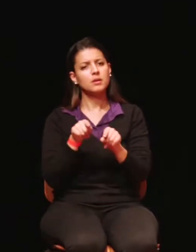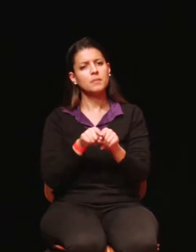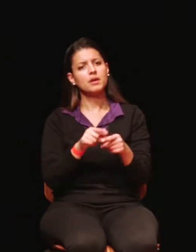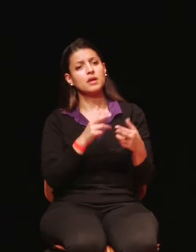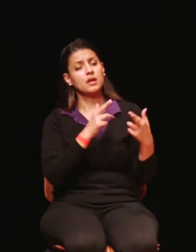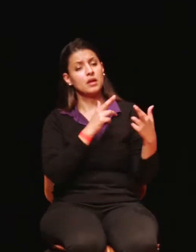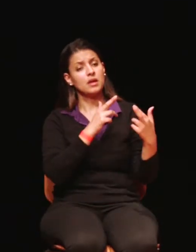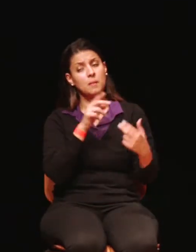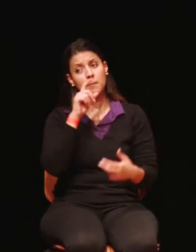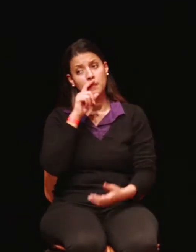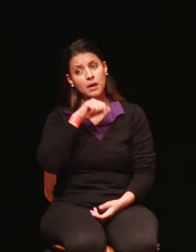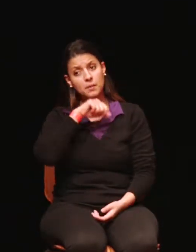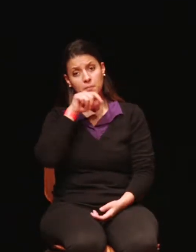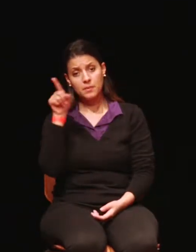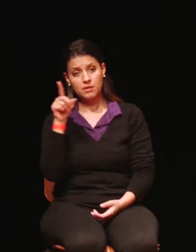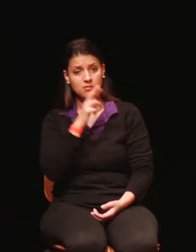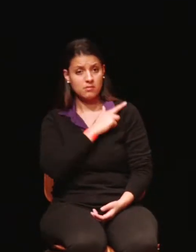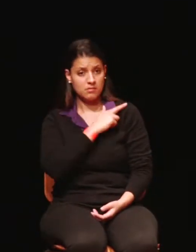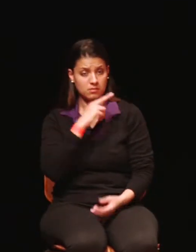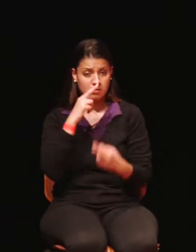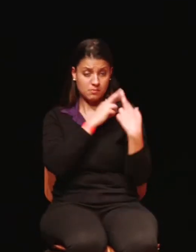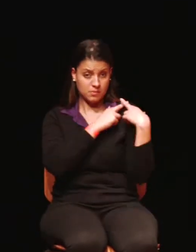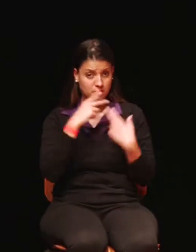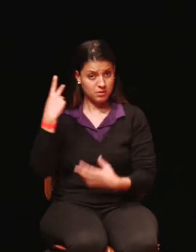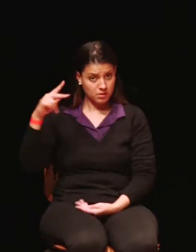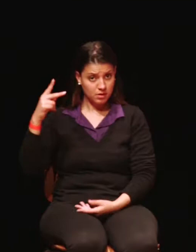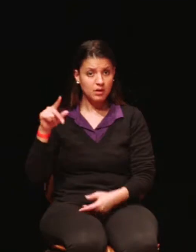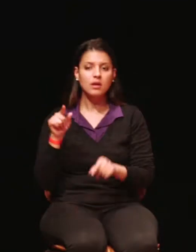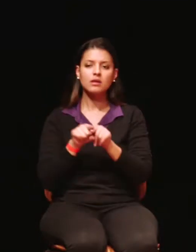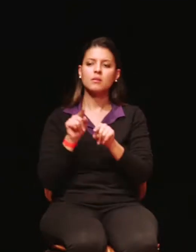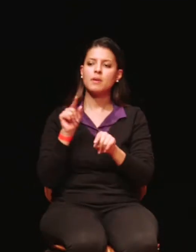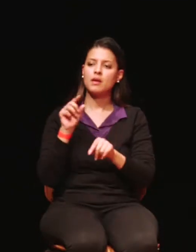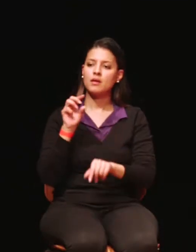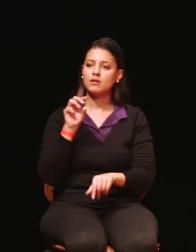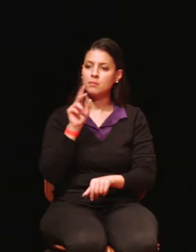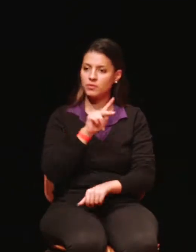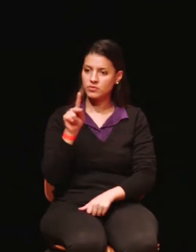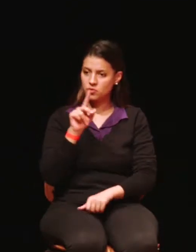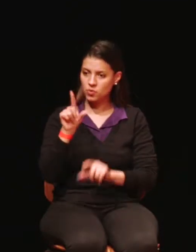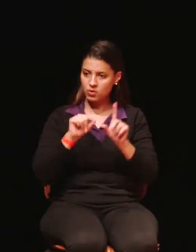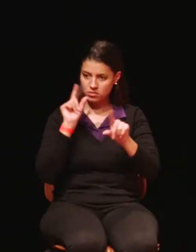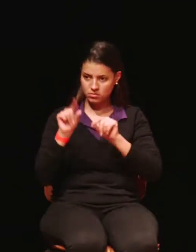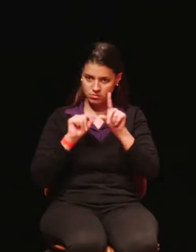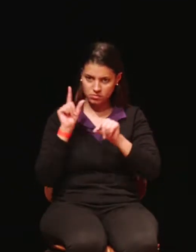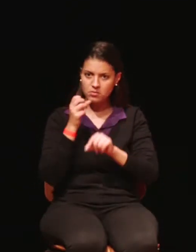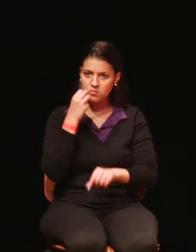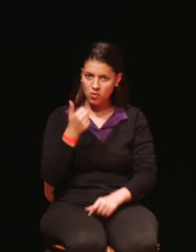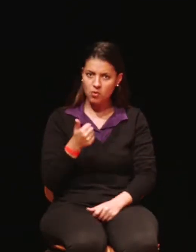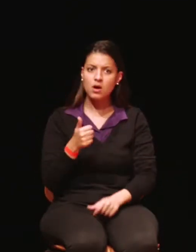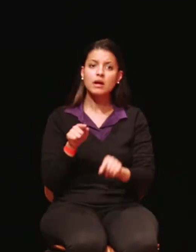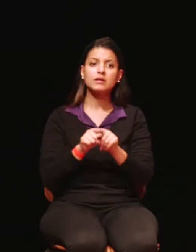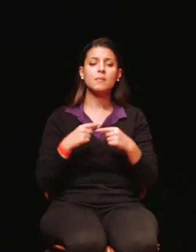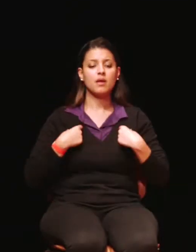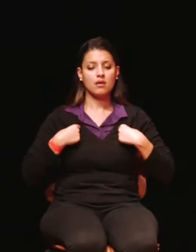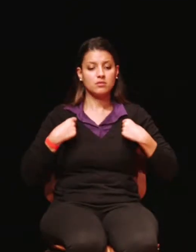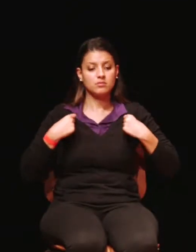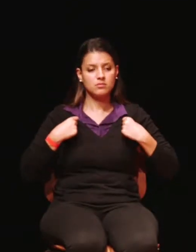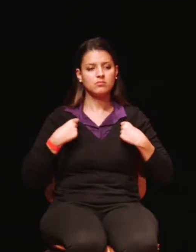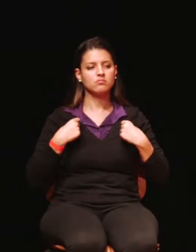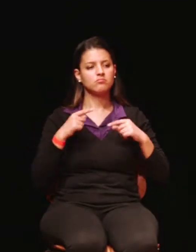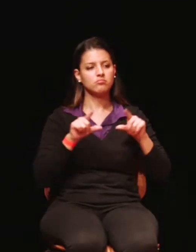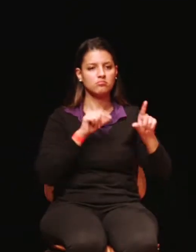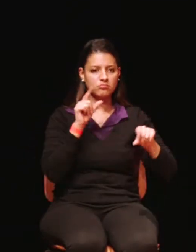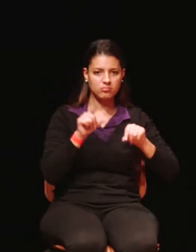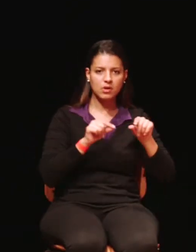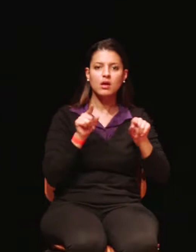responsabilidades dos pais, à boa seleção dos mestres, das recomendações na escolha das roupas, às